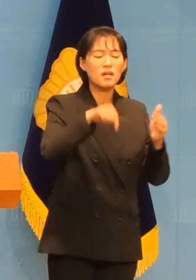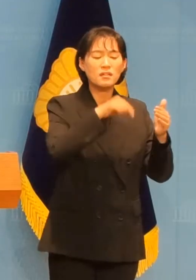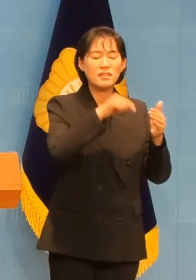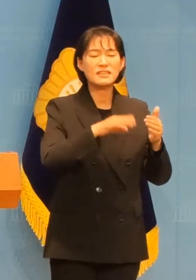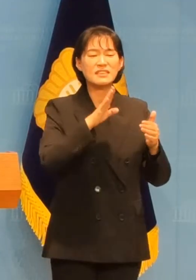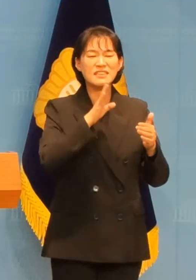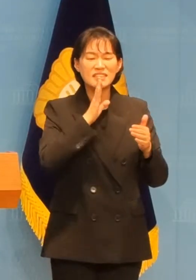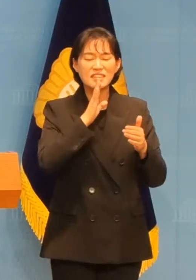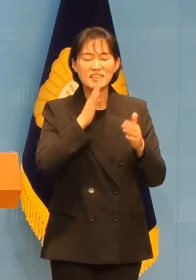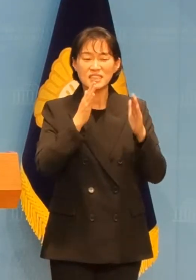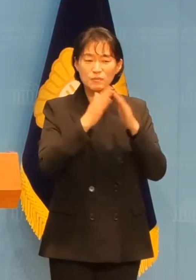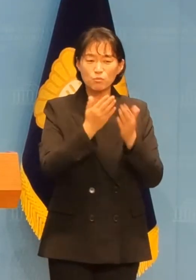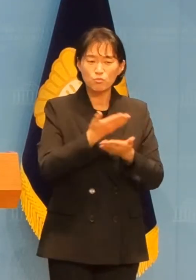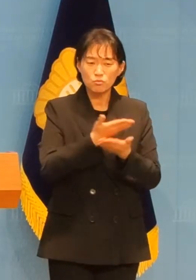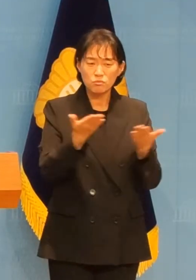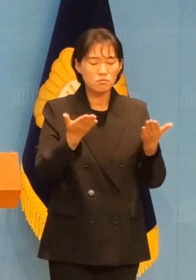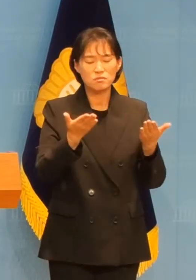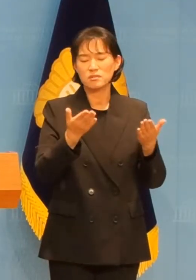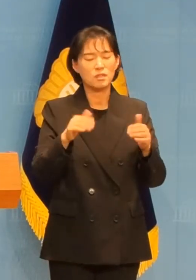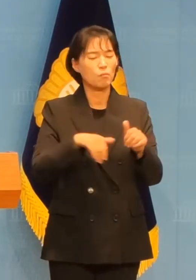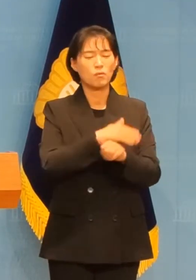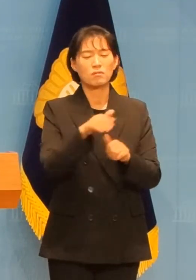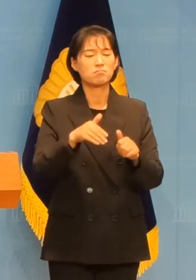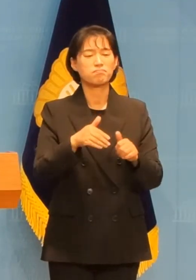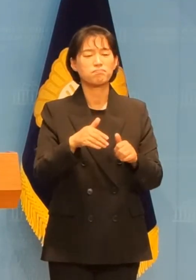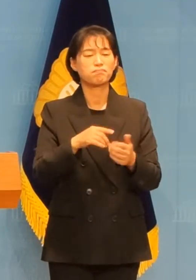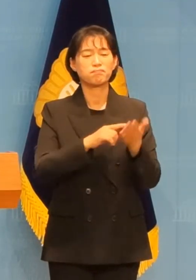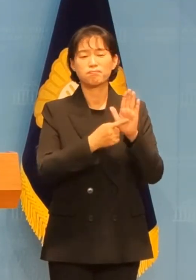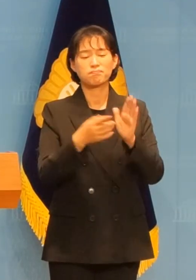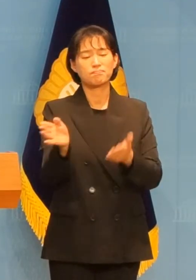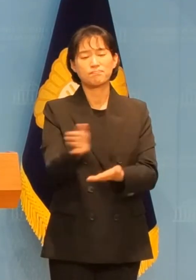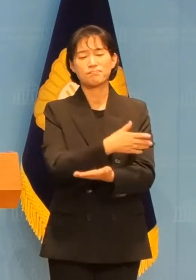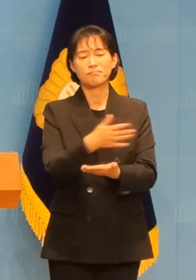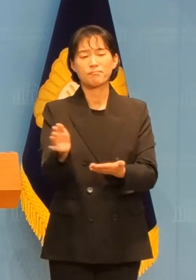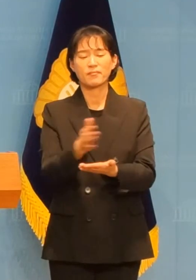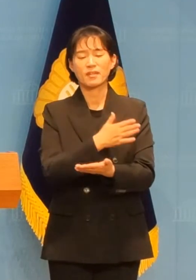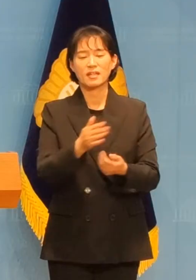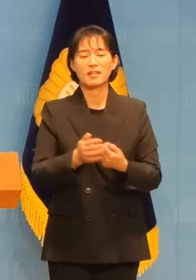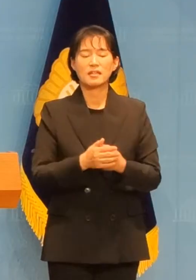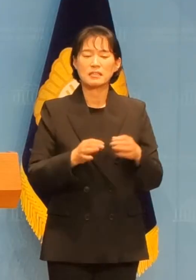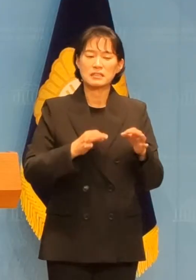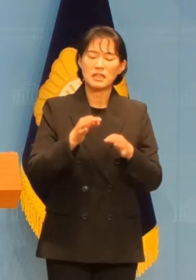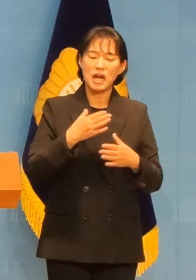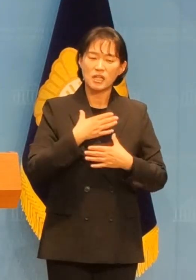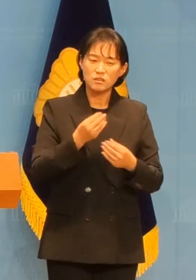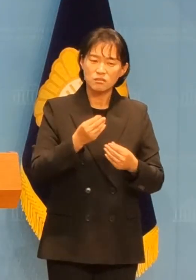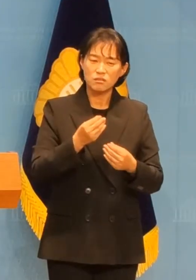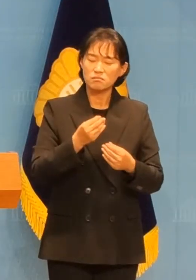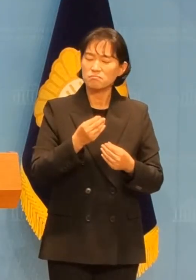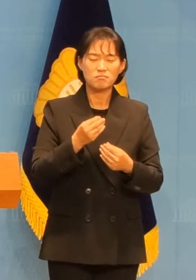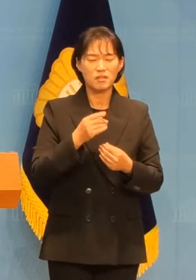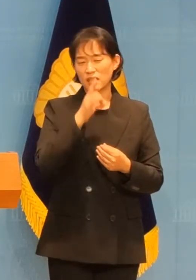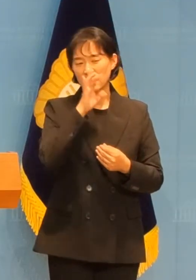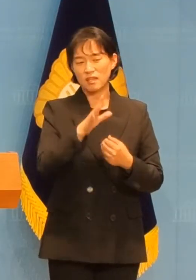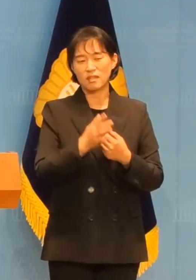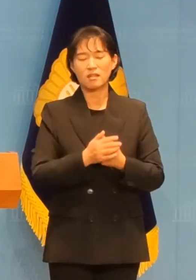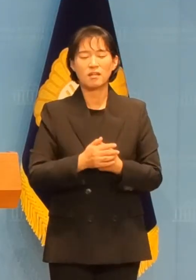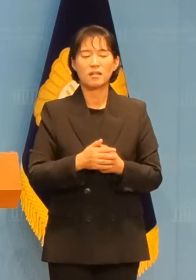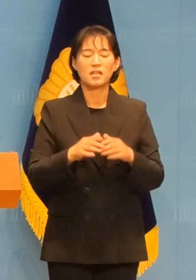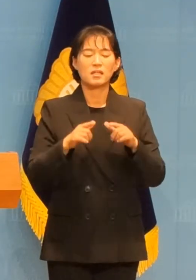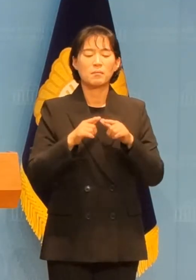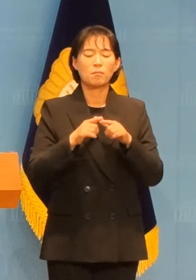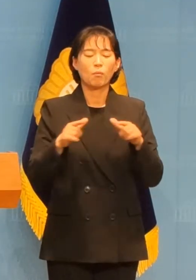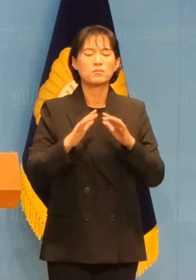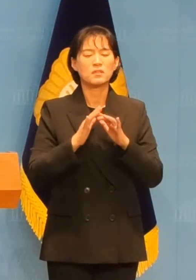같은 현실적인 대책은 보이지 않습니다. 시장 안정은커녕 서민의 한숨과 전세,